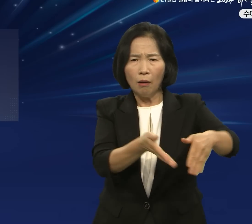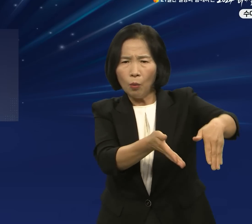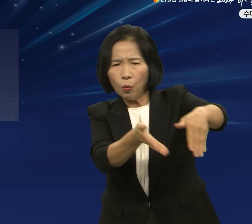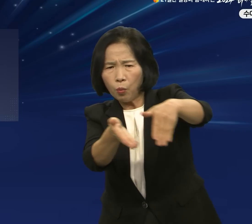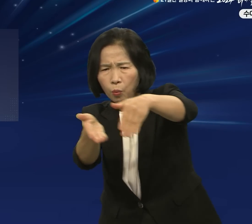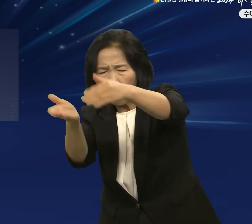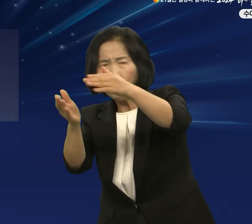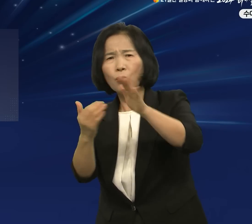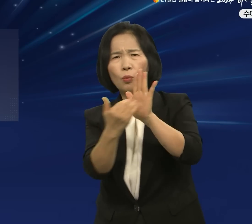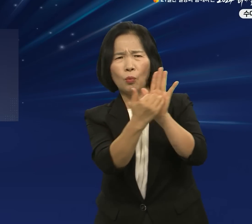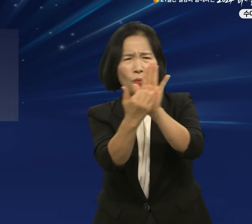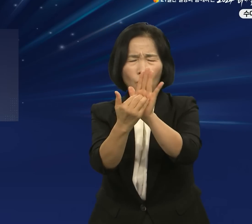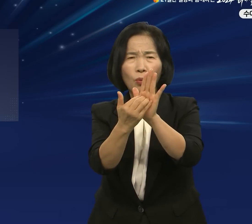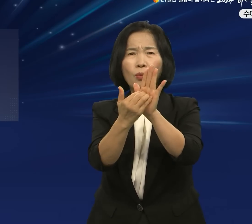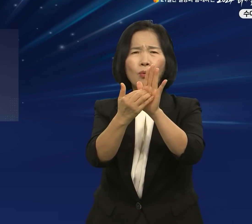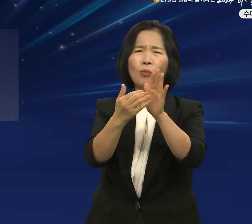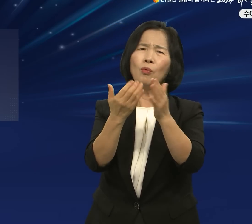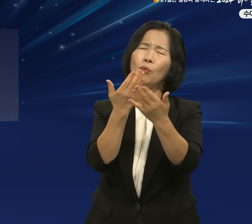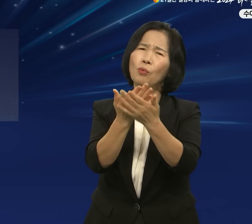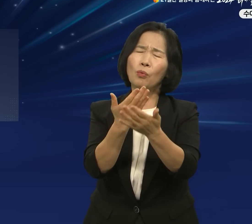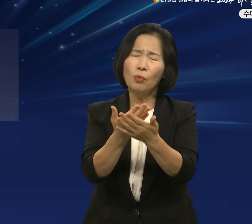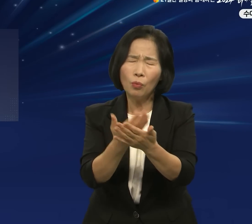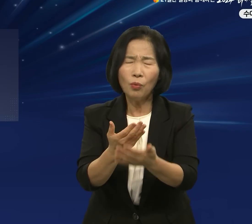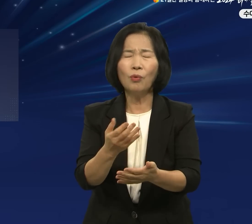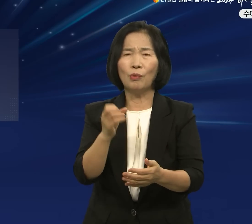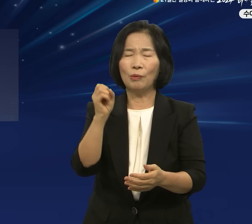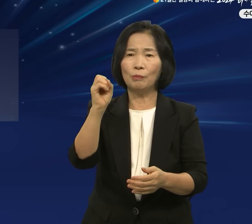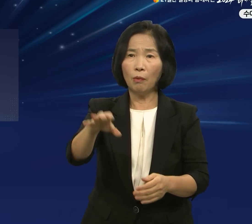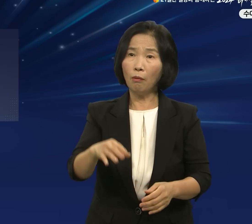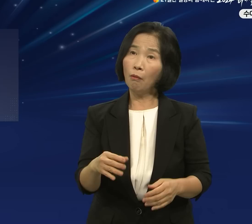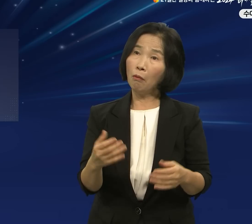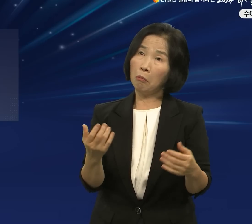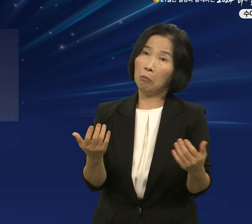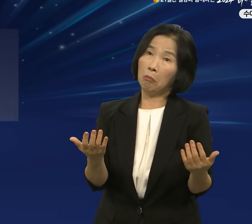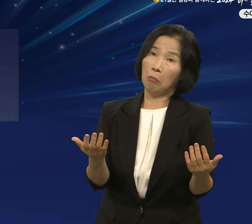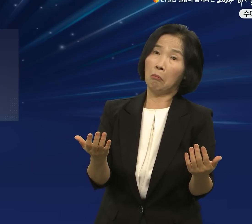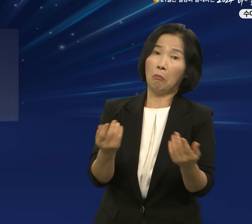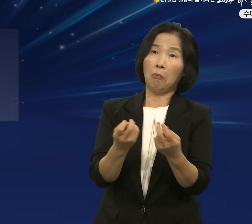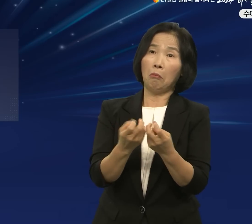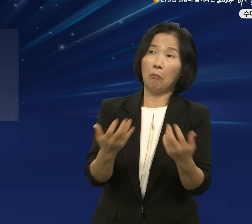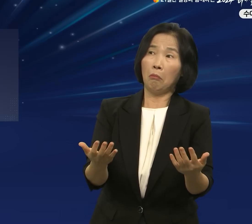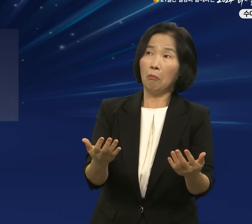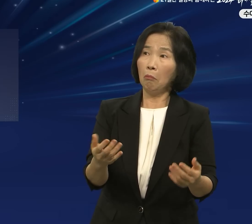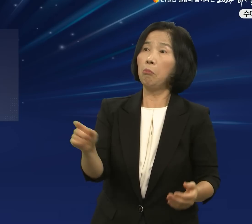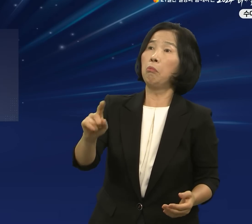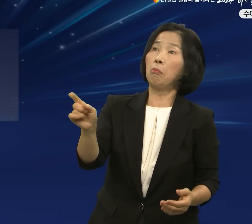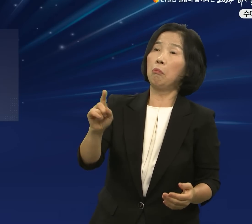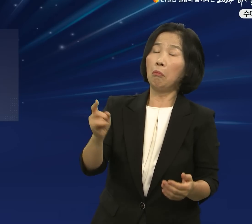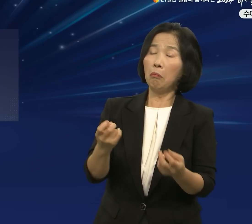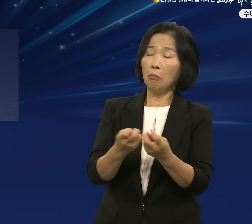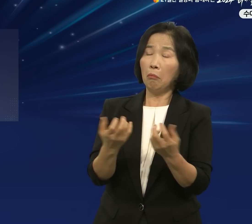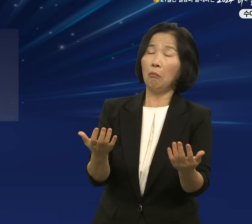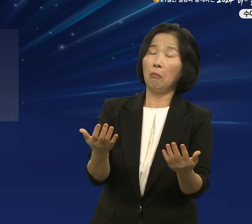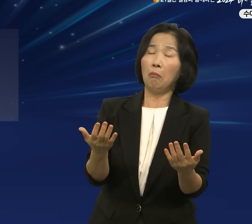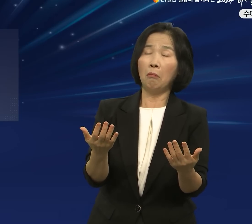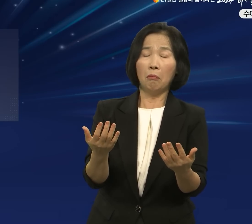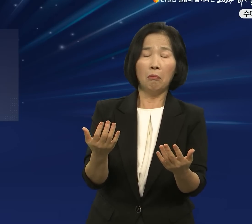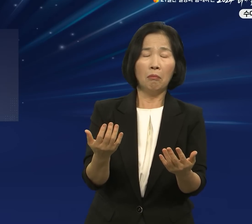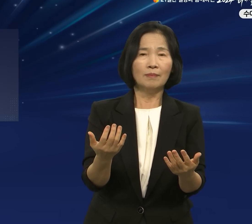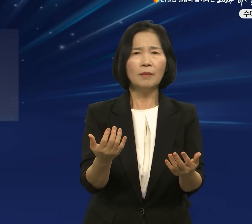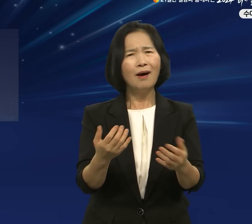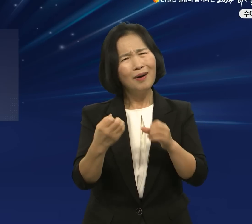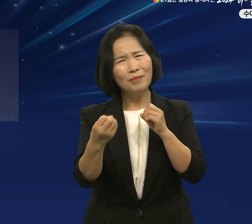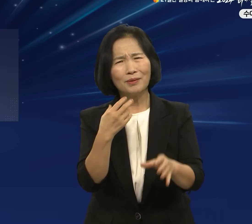드리니까 위에서부터 내려오는 물을 어떻게 하겠냐고 시큰둥 하셨습니다.